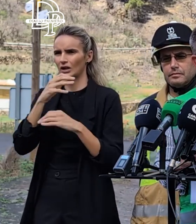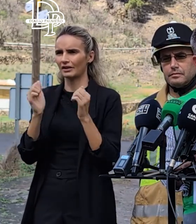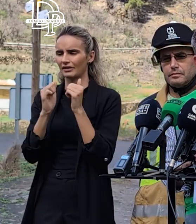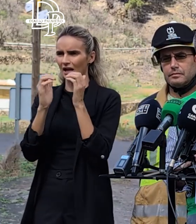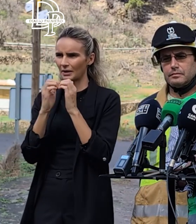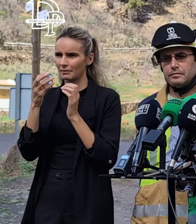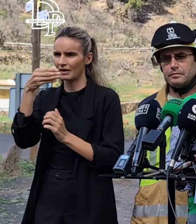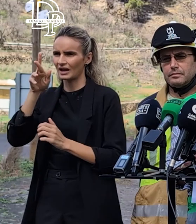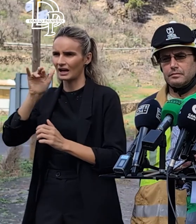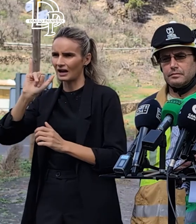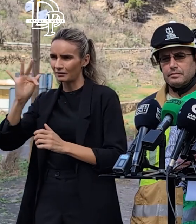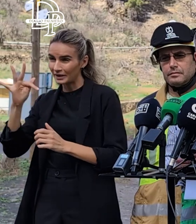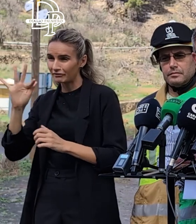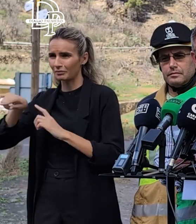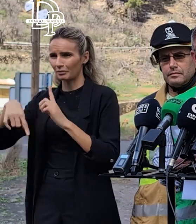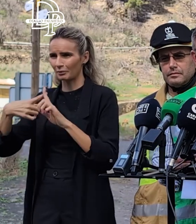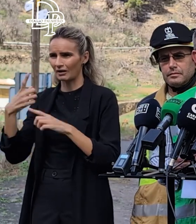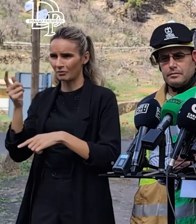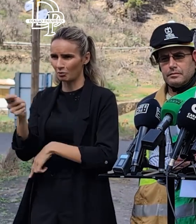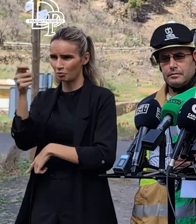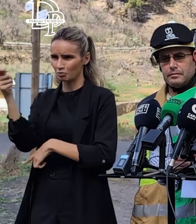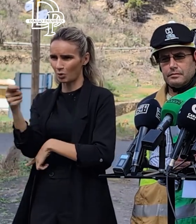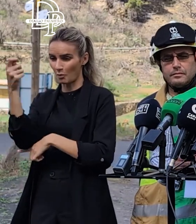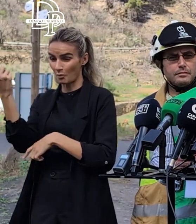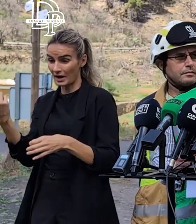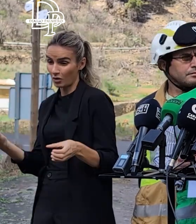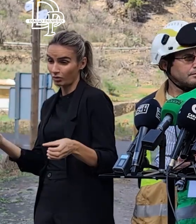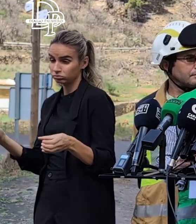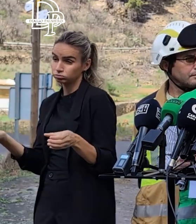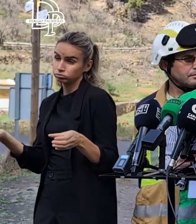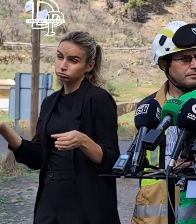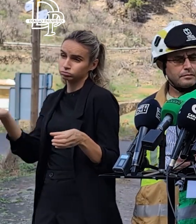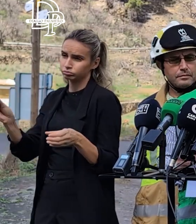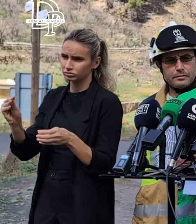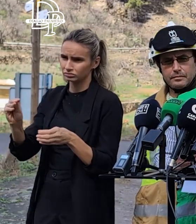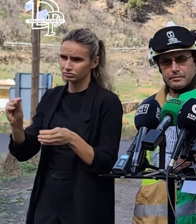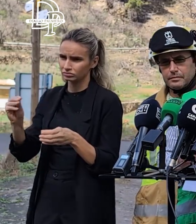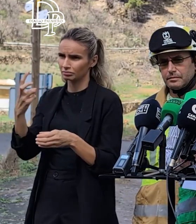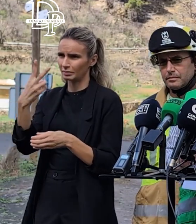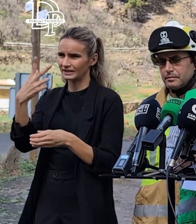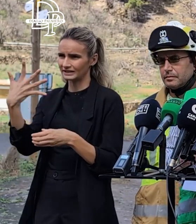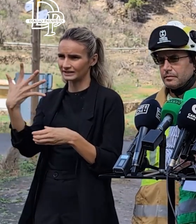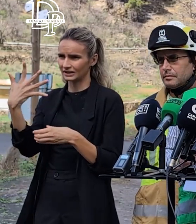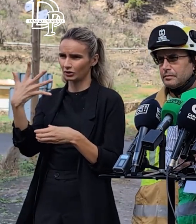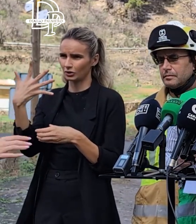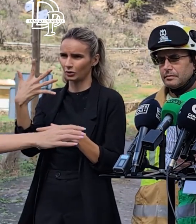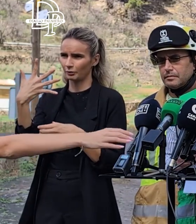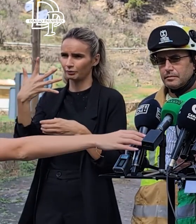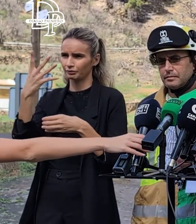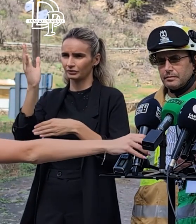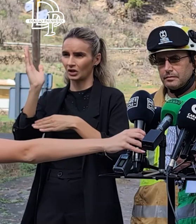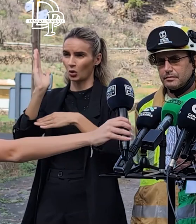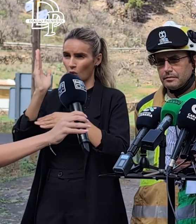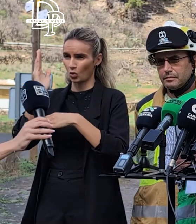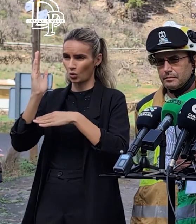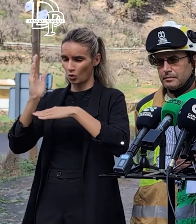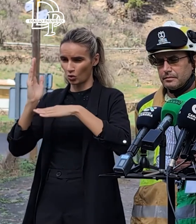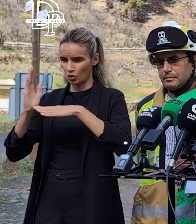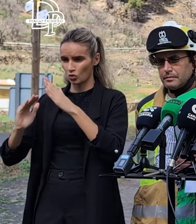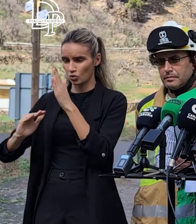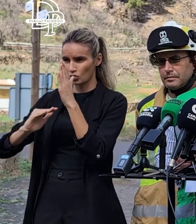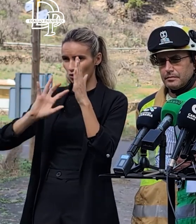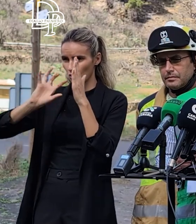EIRIF y de los bomberos se sumaron en torno a 25 cubos más